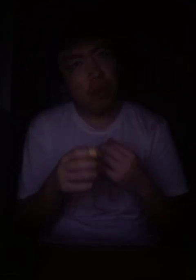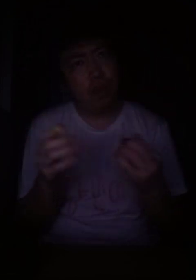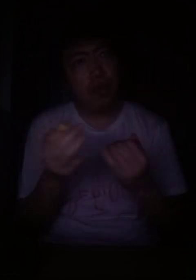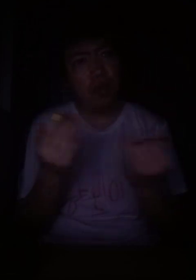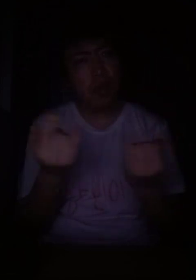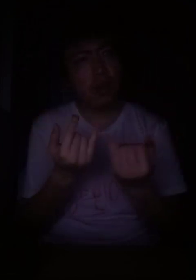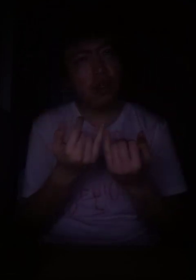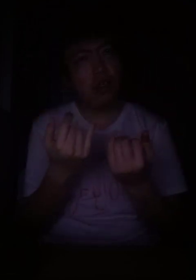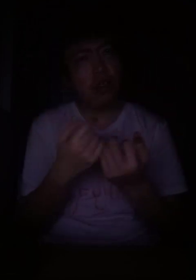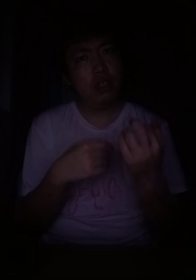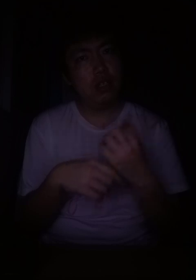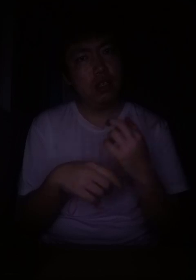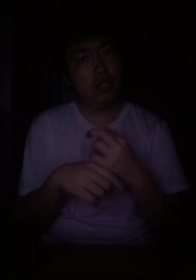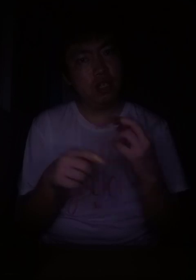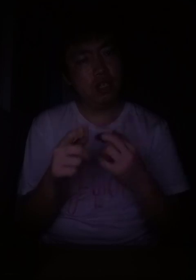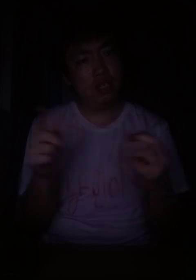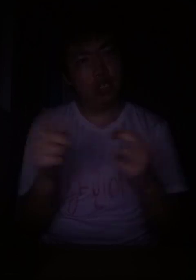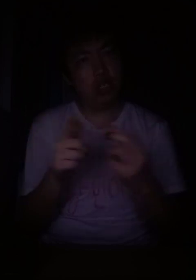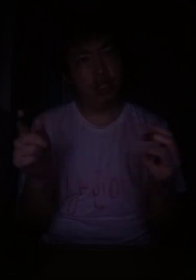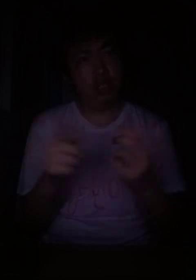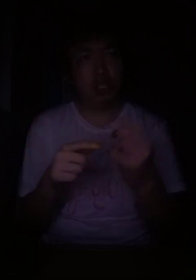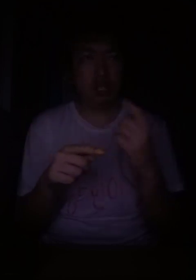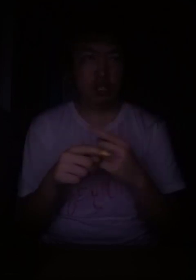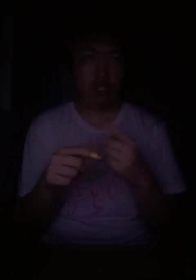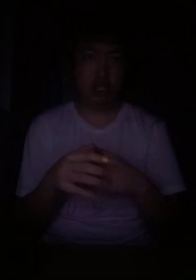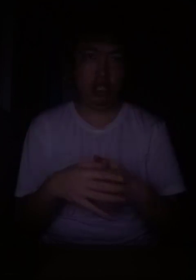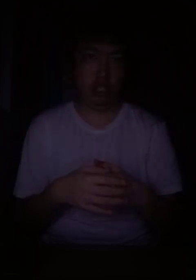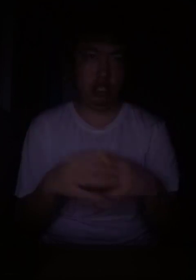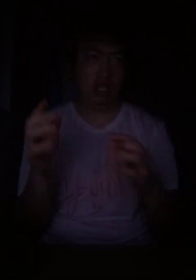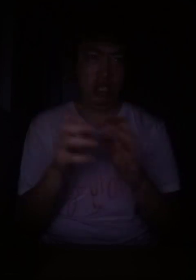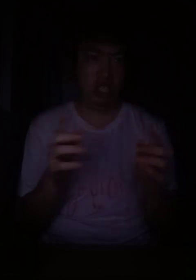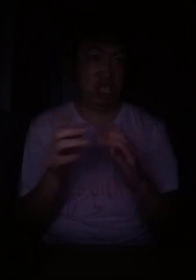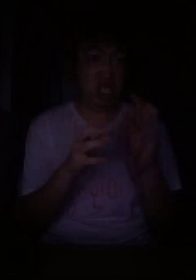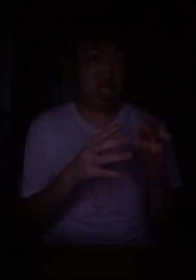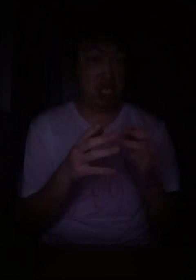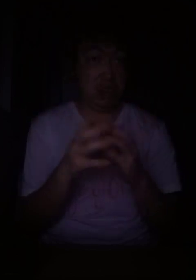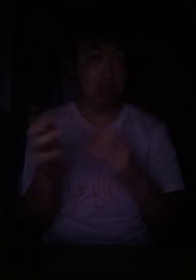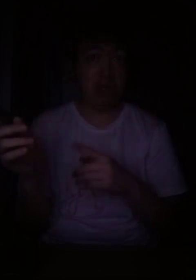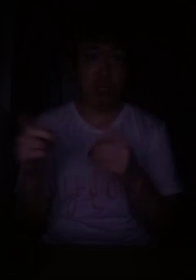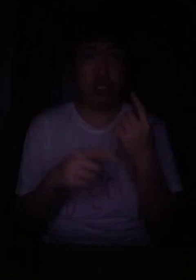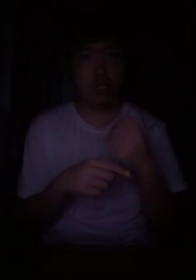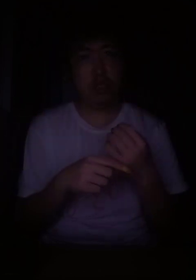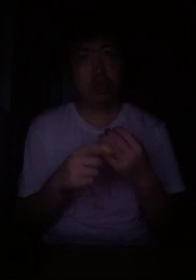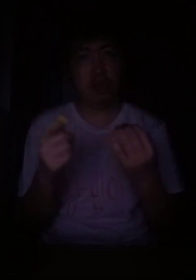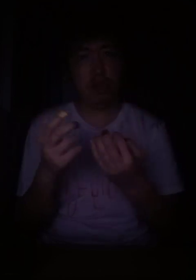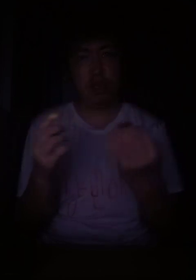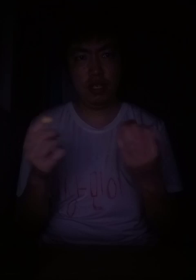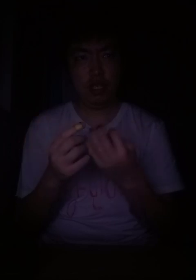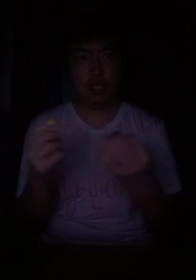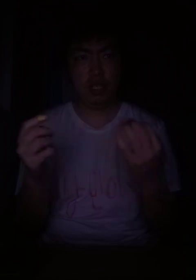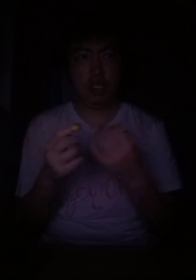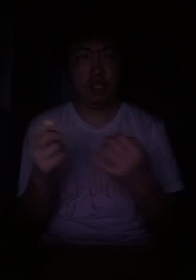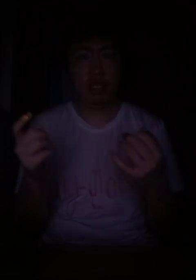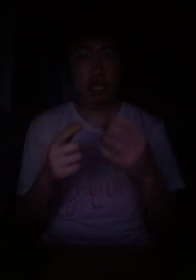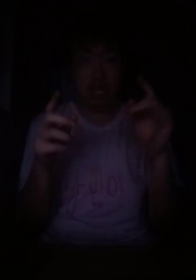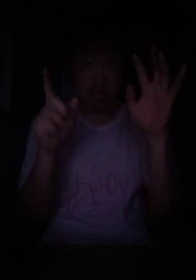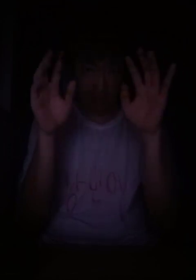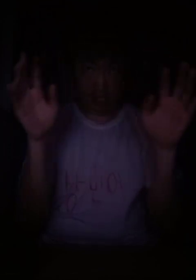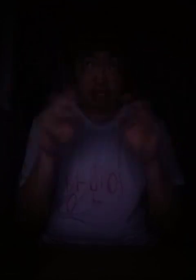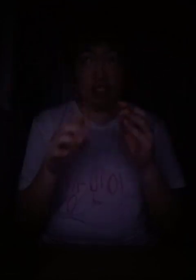네. 그러니까 반칙이죠. 그러니까 다른 네. 세인트 버나드, 그러니까 네. 그 베토벤 영화에 나온 그런 큰 종의 개들을 아, 네. 교잡시켜서